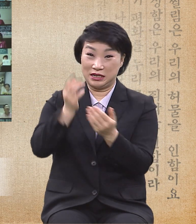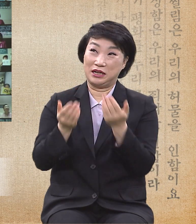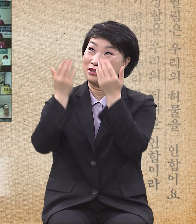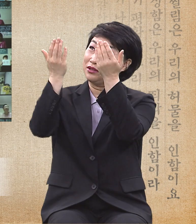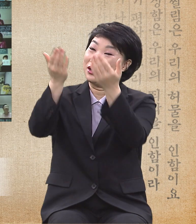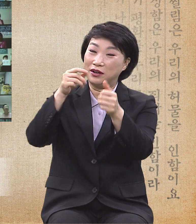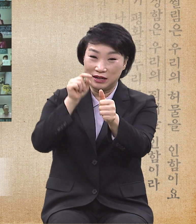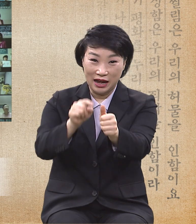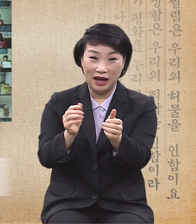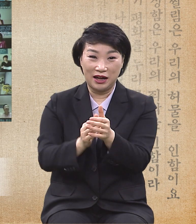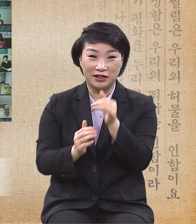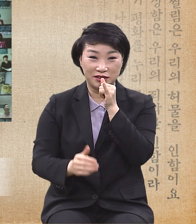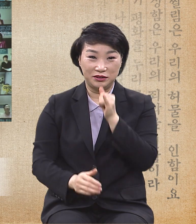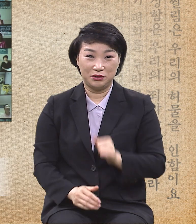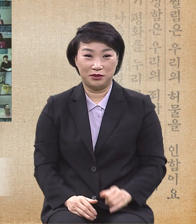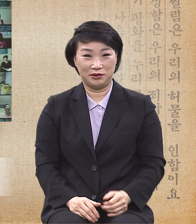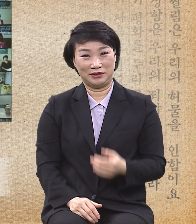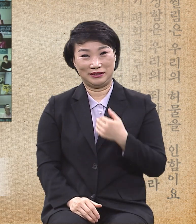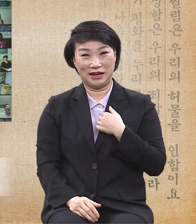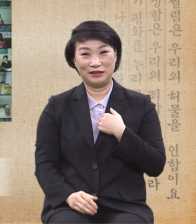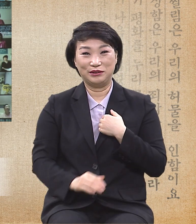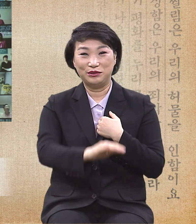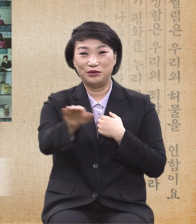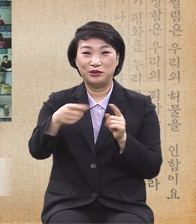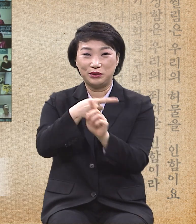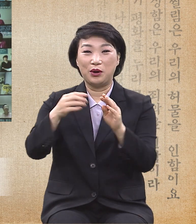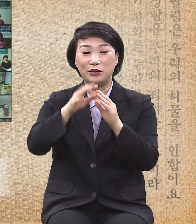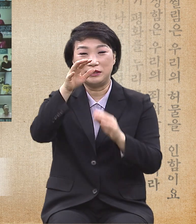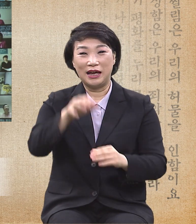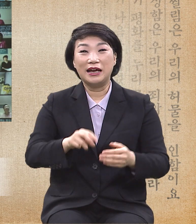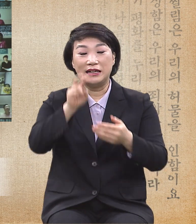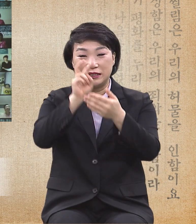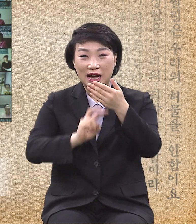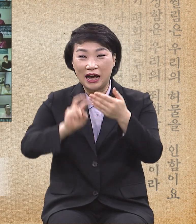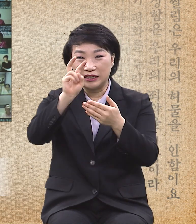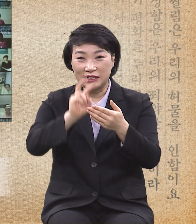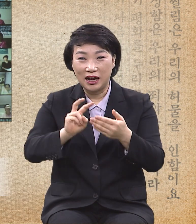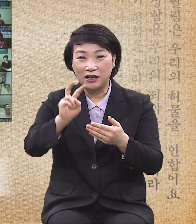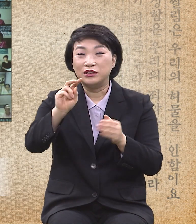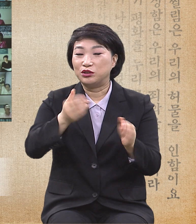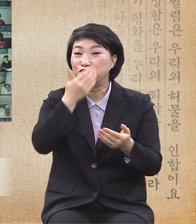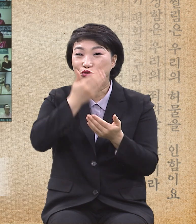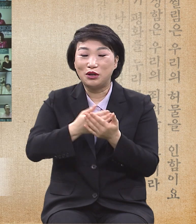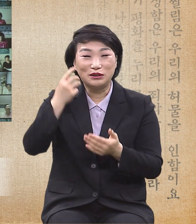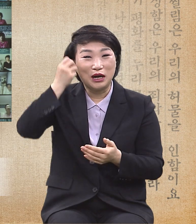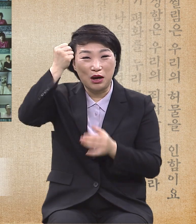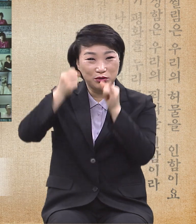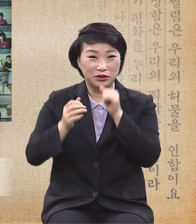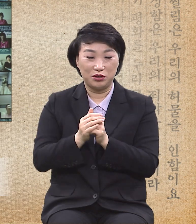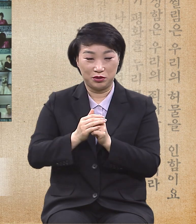찬양할지어다. 저는 우리 교회 찬양의 비중을 교회 개척할 때부터